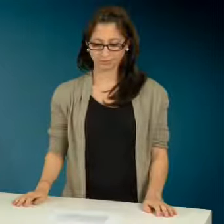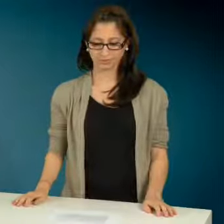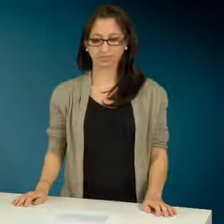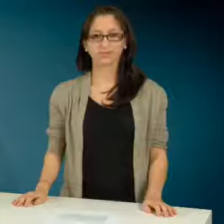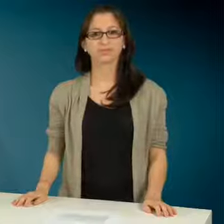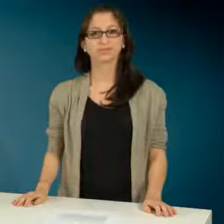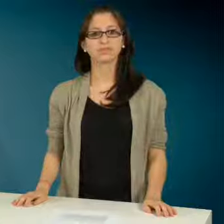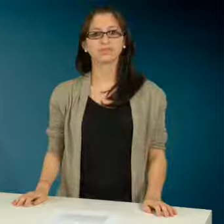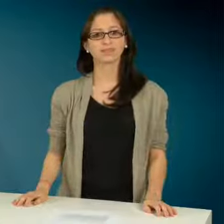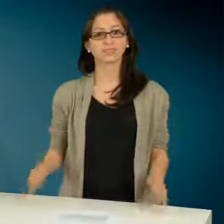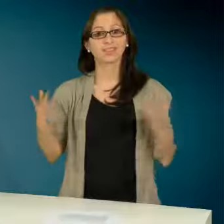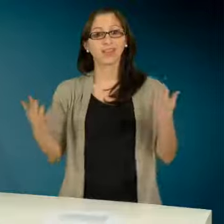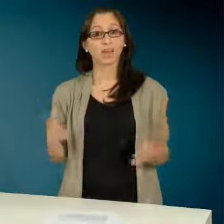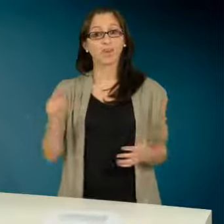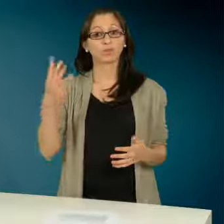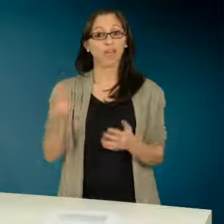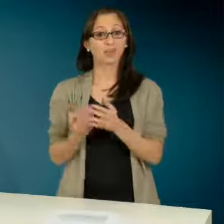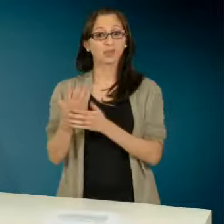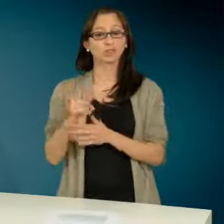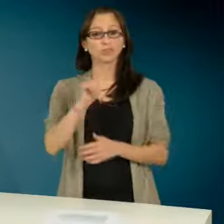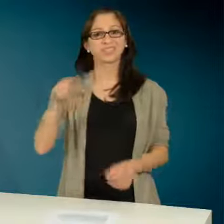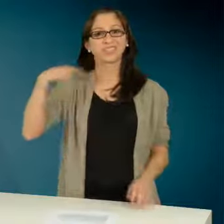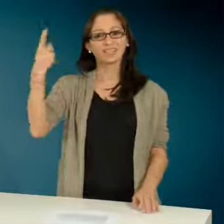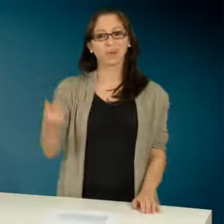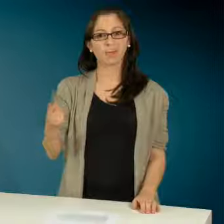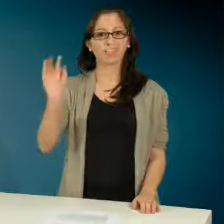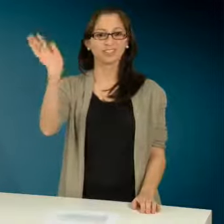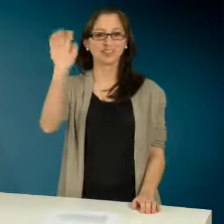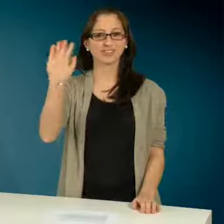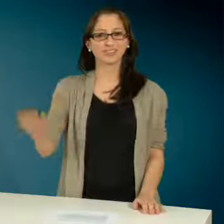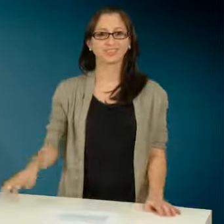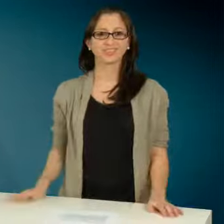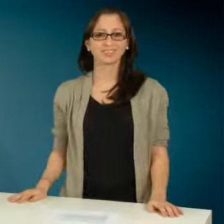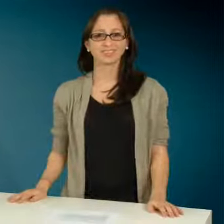Das war's von Focus 5 News. Bis nächste Woche. Auf Wiedersehen.